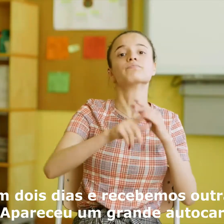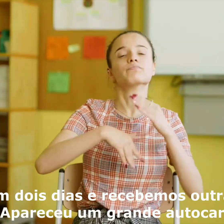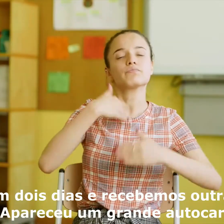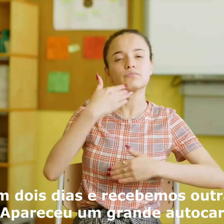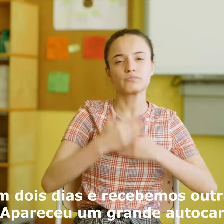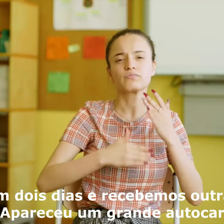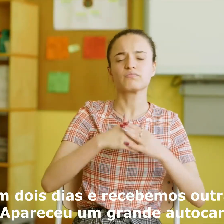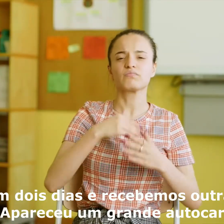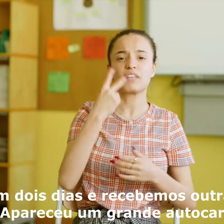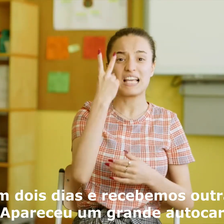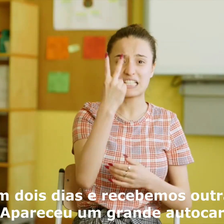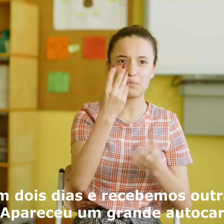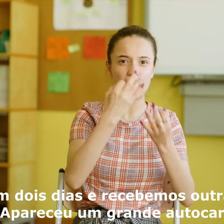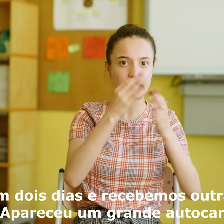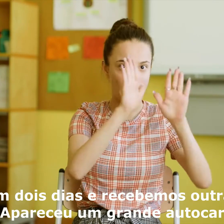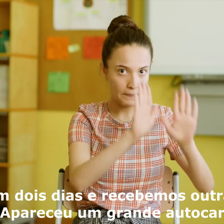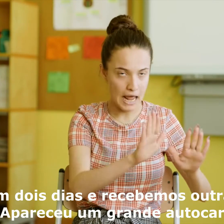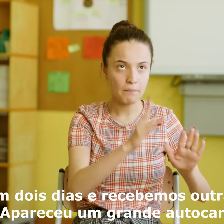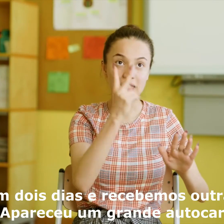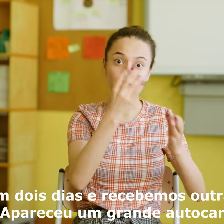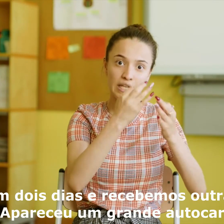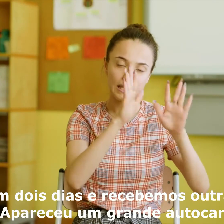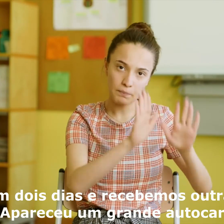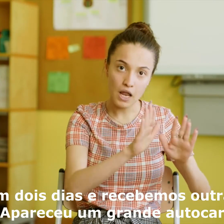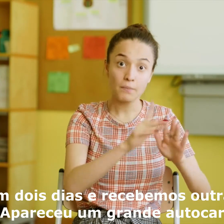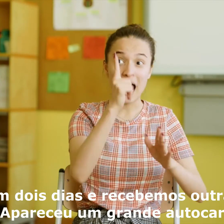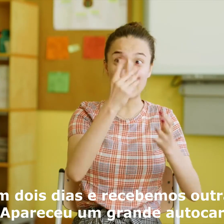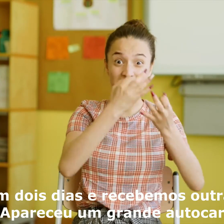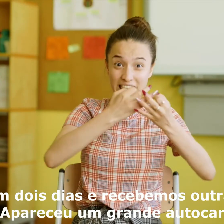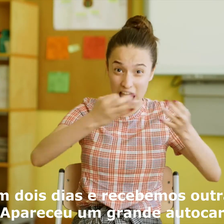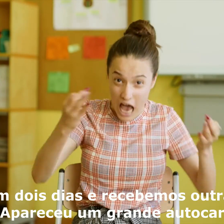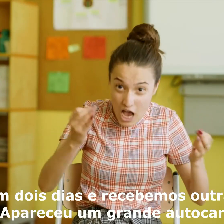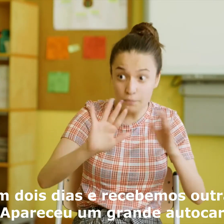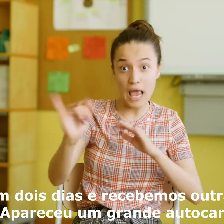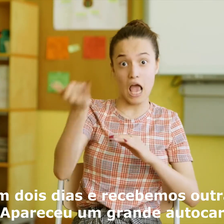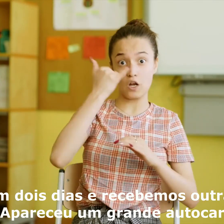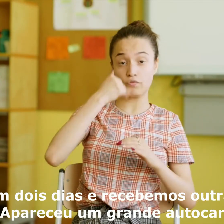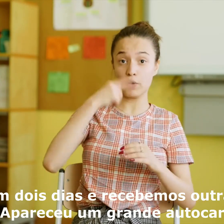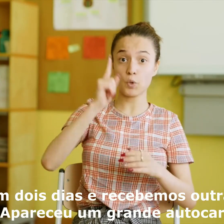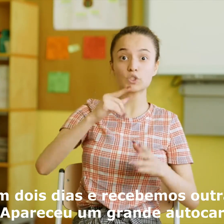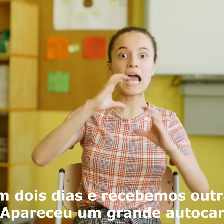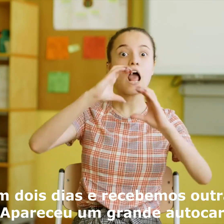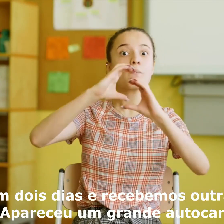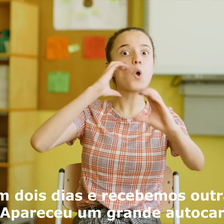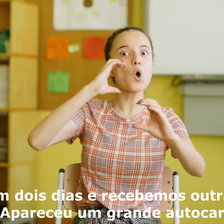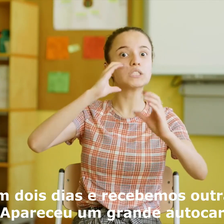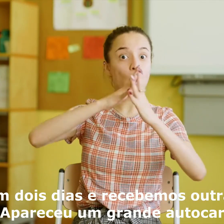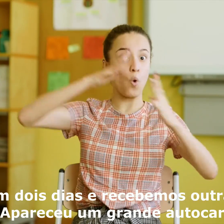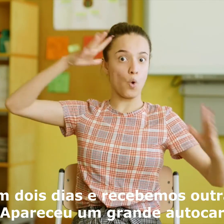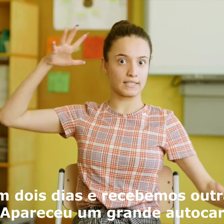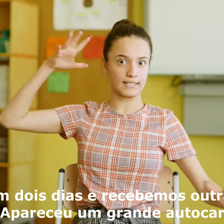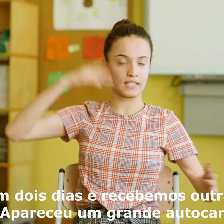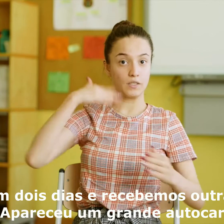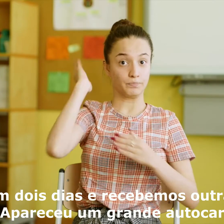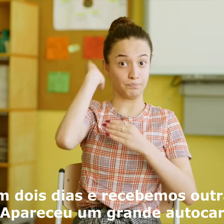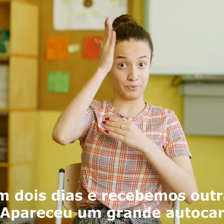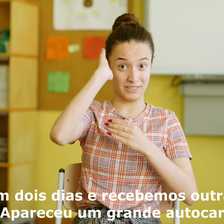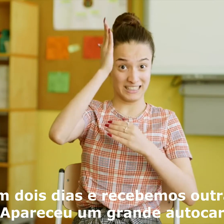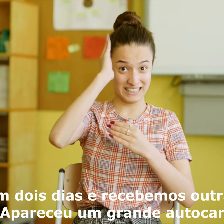Então, voltando, passaram 2 dias e recebemos uma chamada e apareceu lá um autocarro